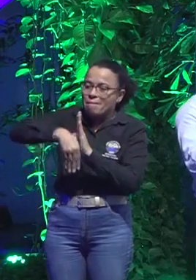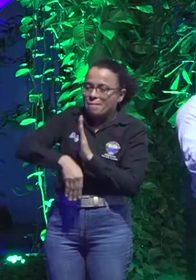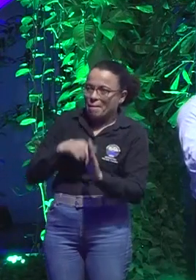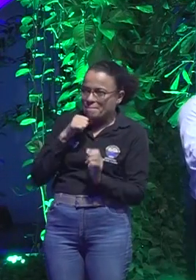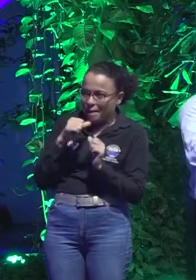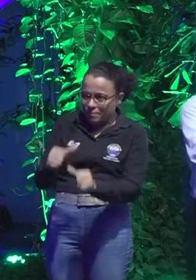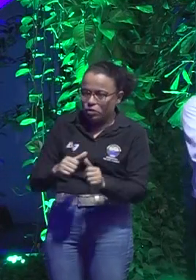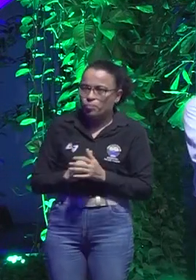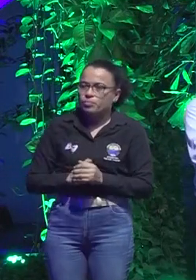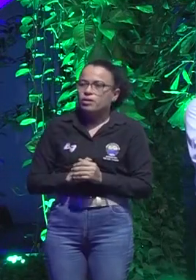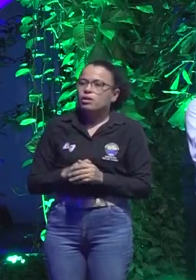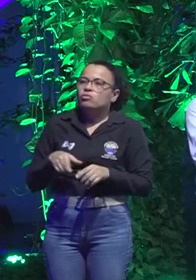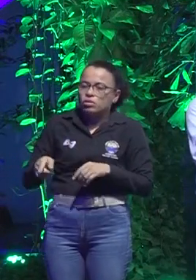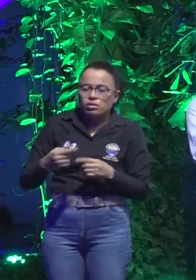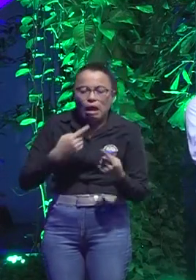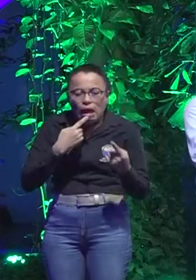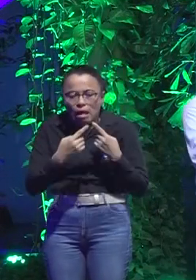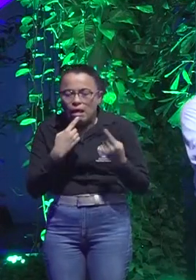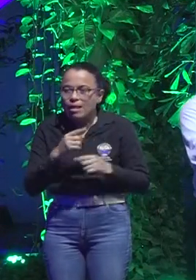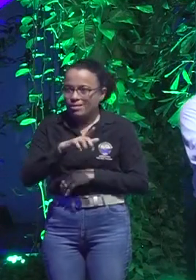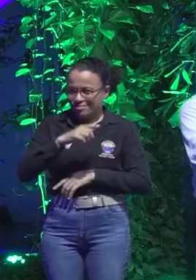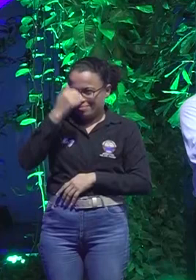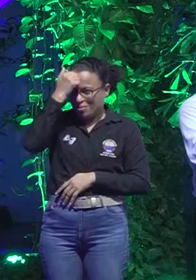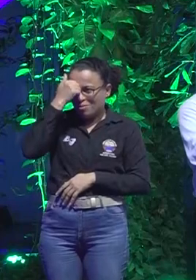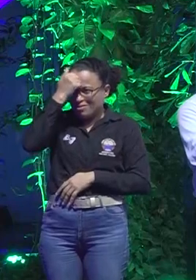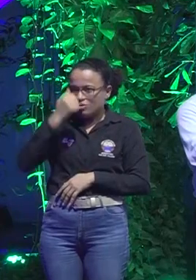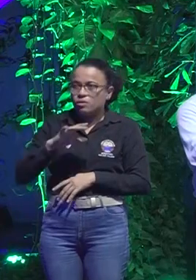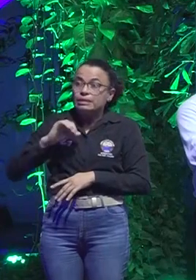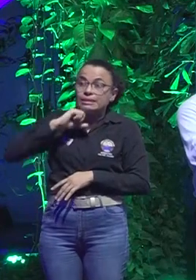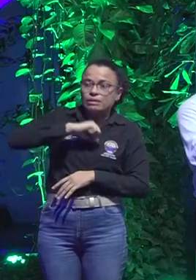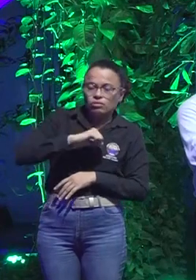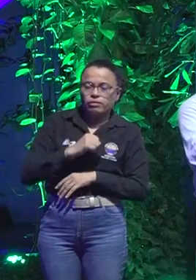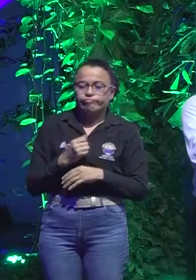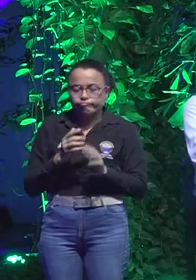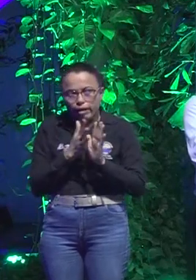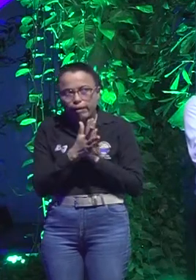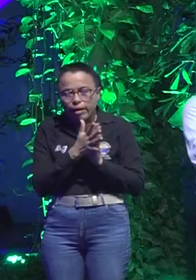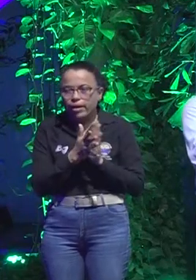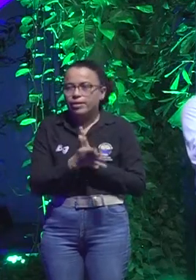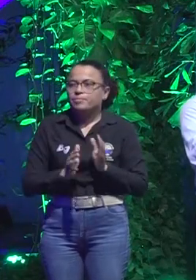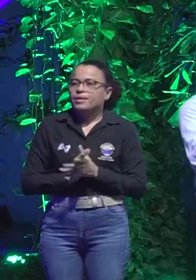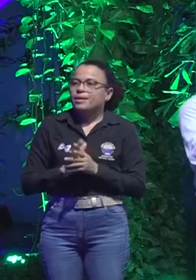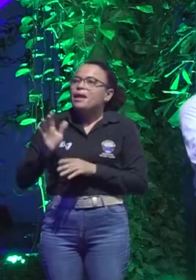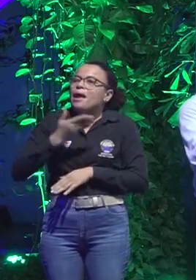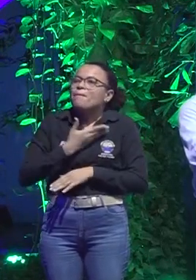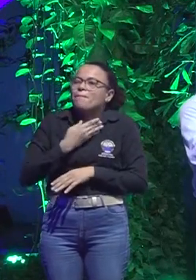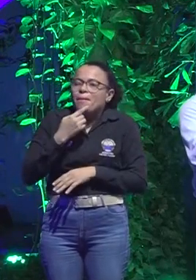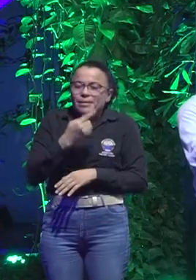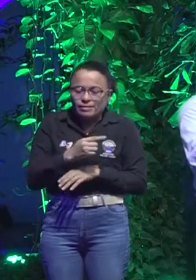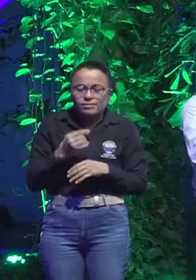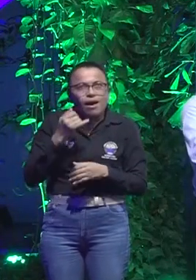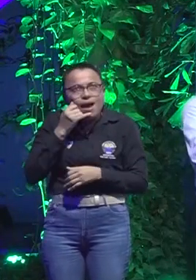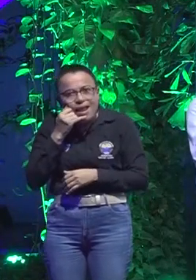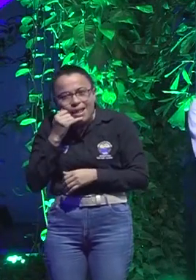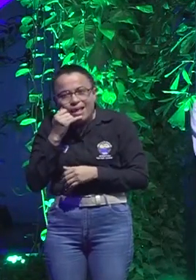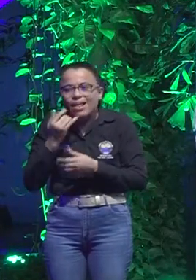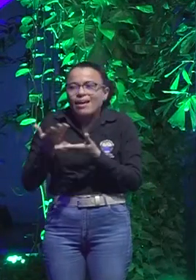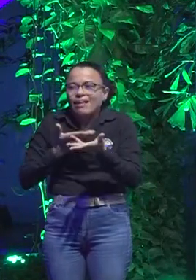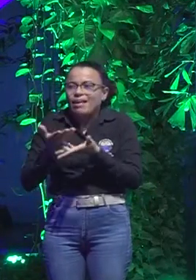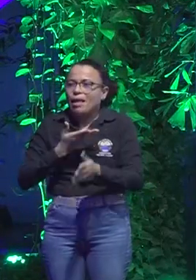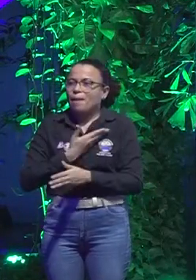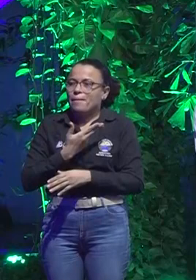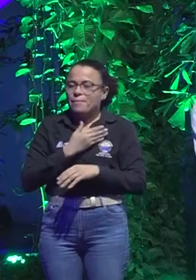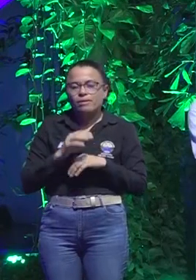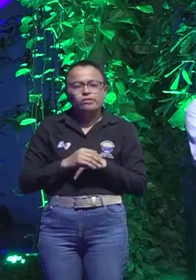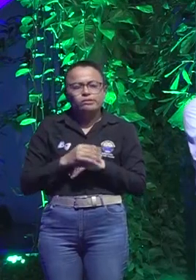porque fue mi estudiante en primer semestre y me decía feliz, oiga doctor, yo los amo a ustedes allá porque desde el conserje, el cerrador, el vigilante, todos me